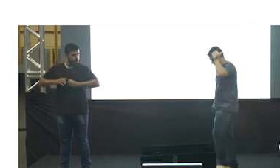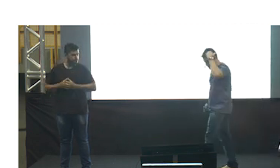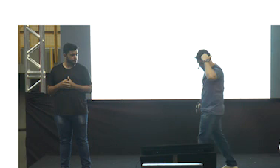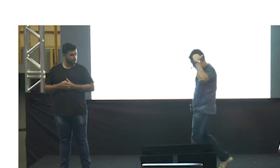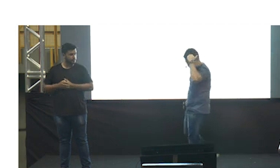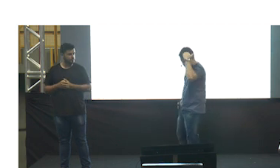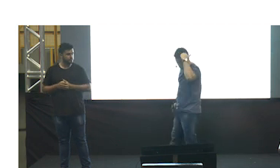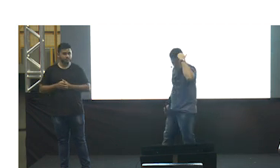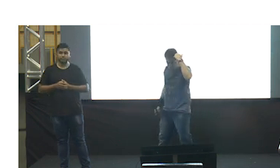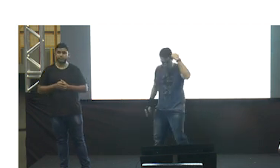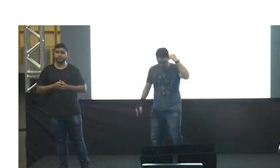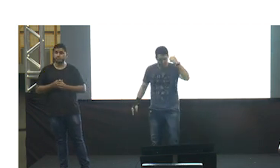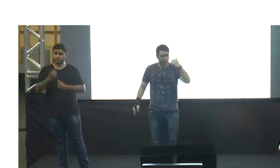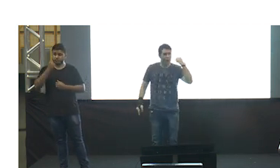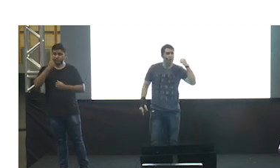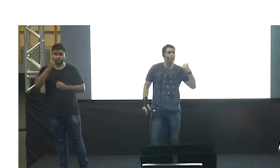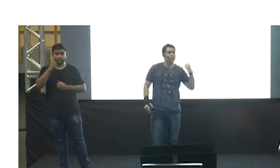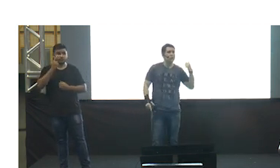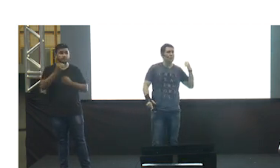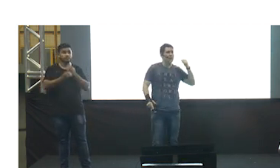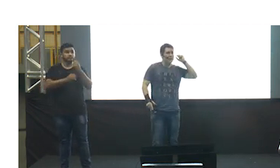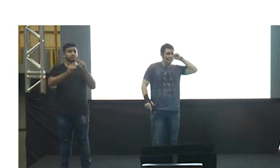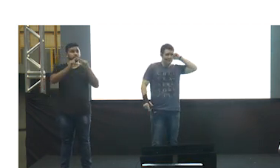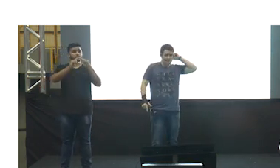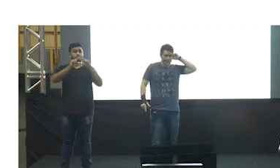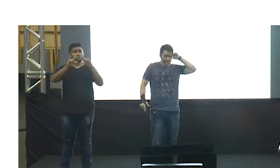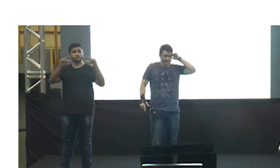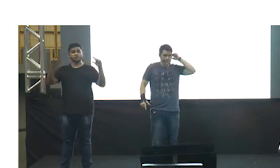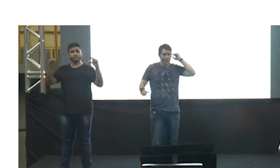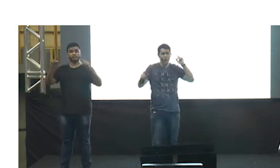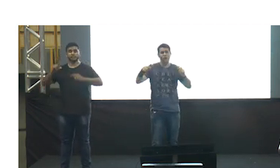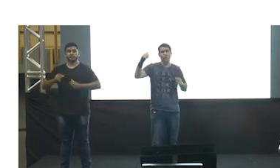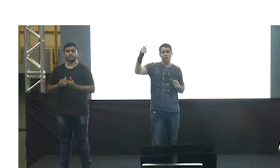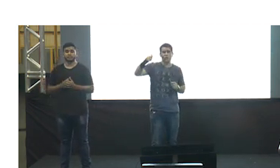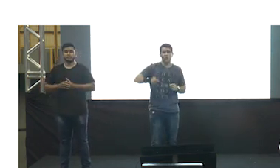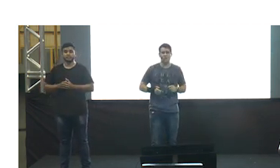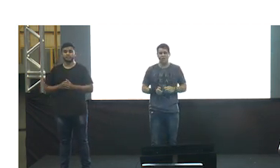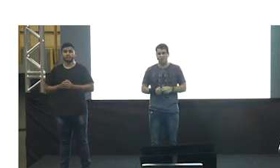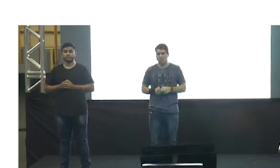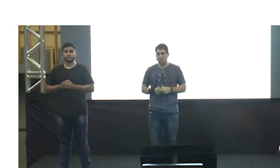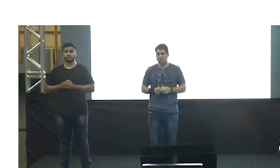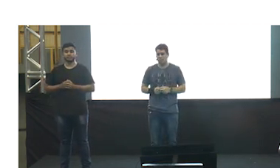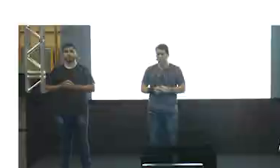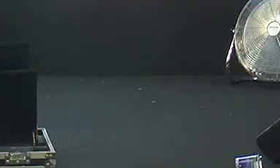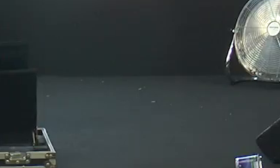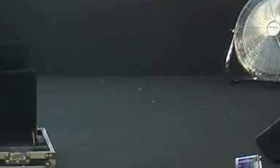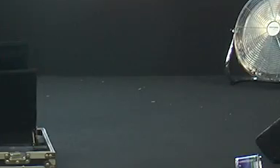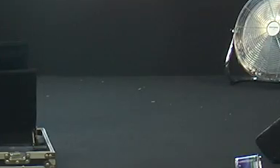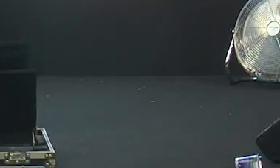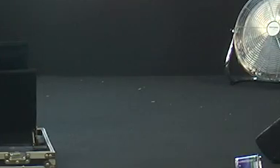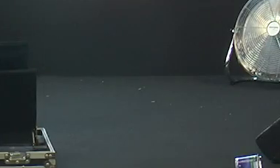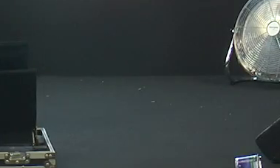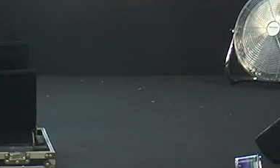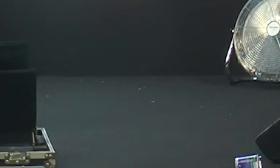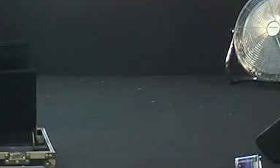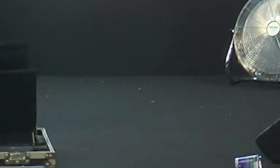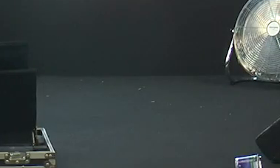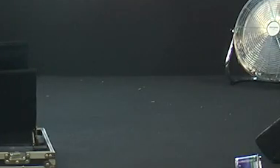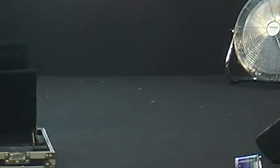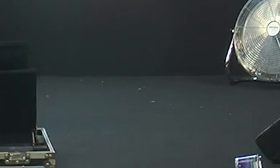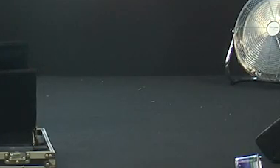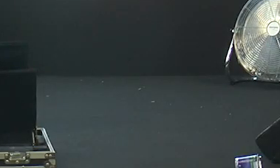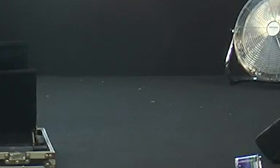ajudem. Essa reação de combustão foi uma combustão completa ou foi uma combustão parcial? Como é que eu sei,